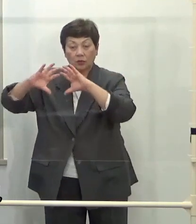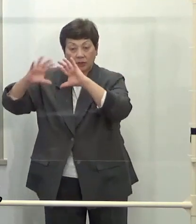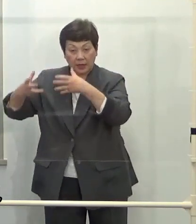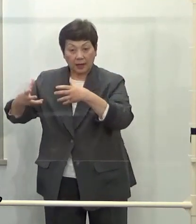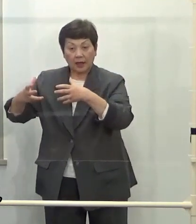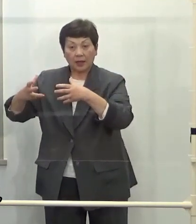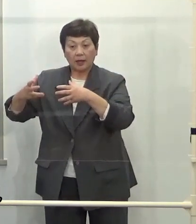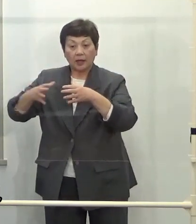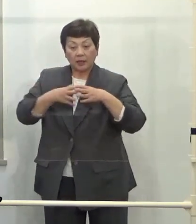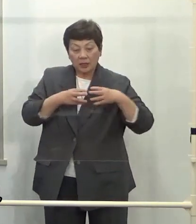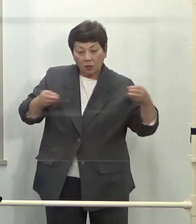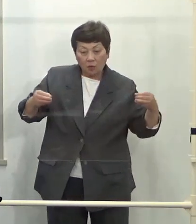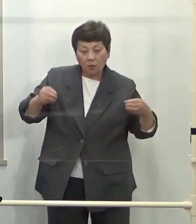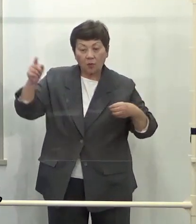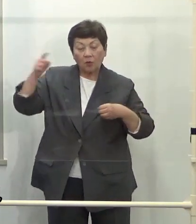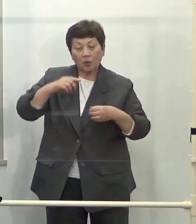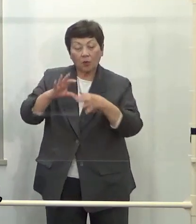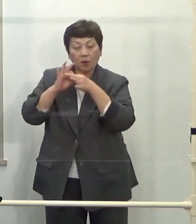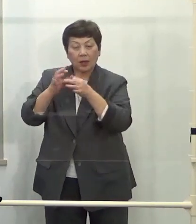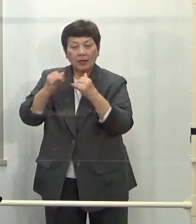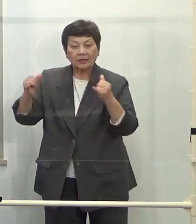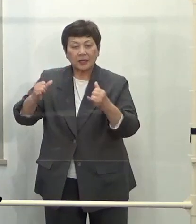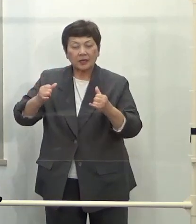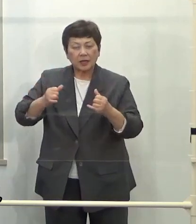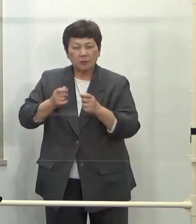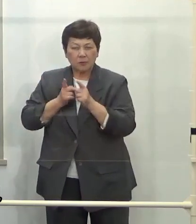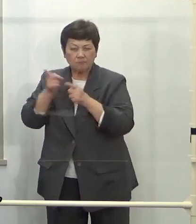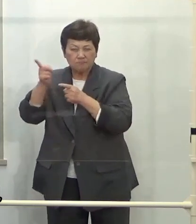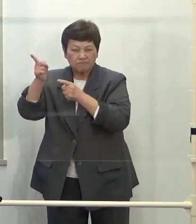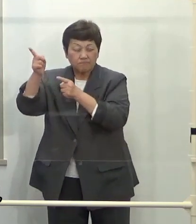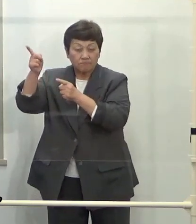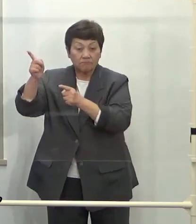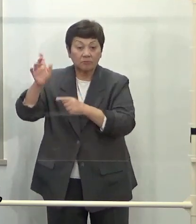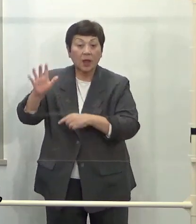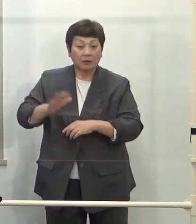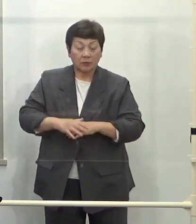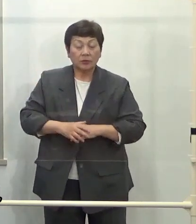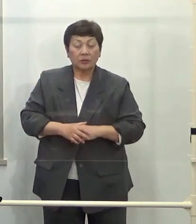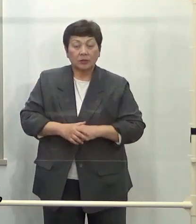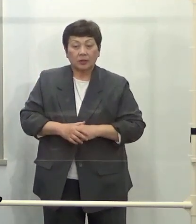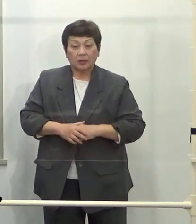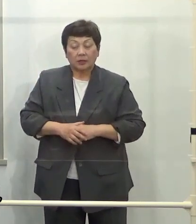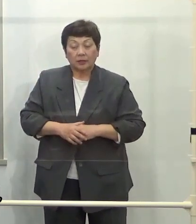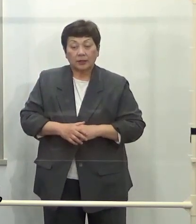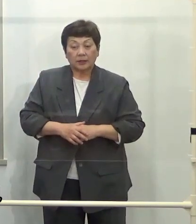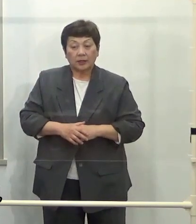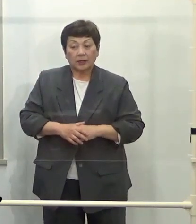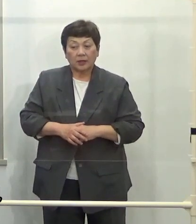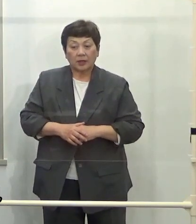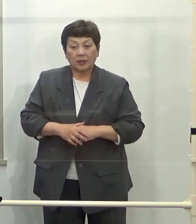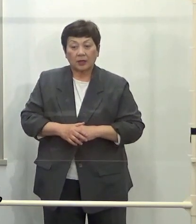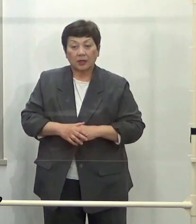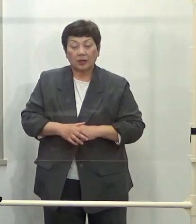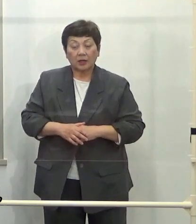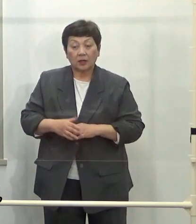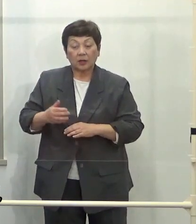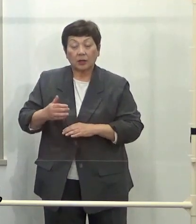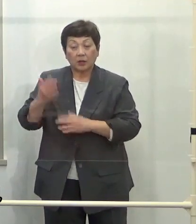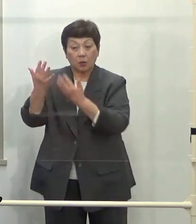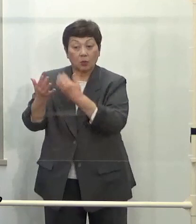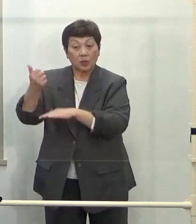リンピックの関係者からも強い批判が出た背景ではないかと思います。どうされるかというの